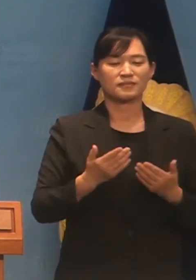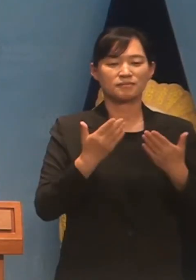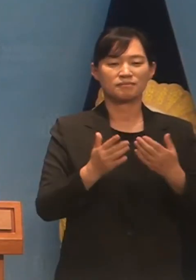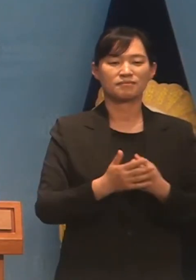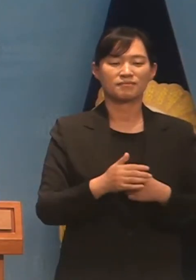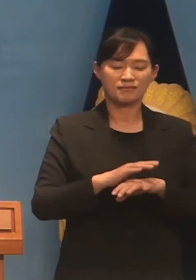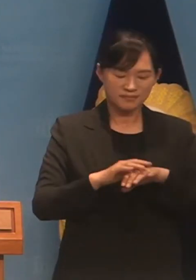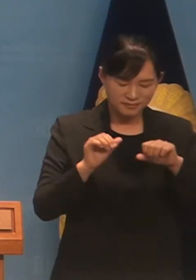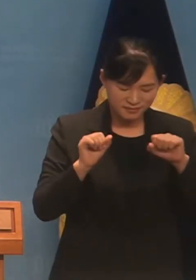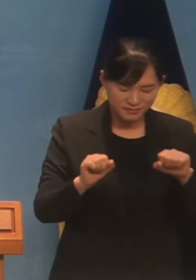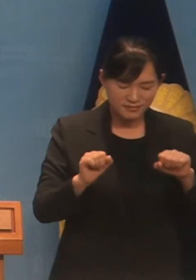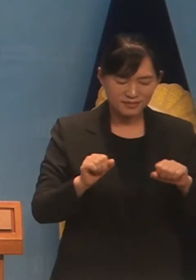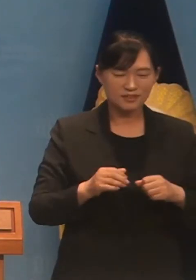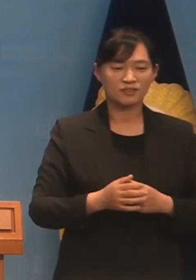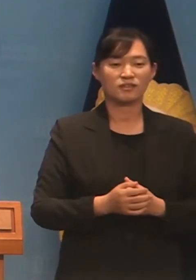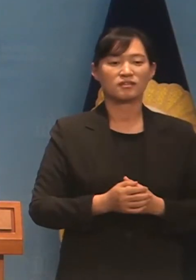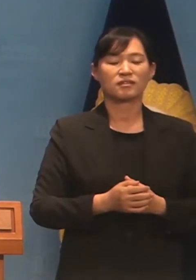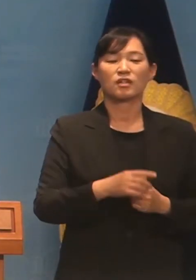안녕하십니까.